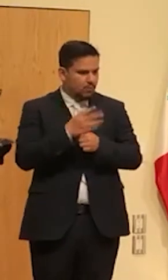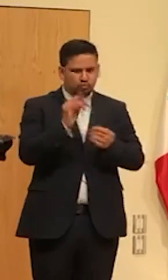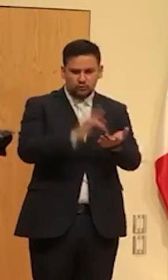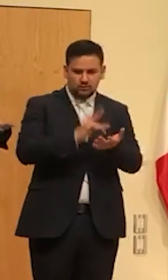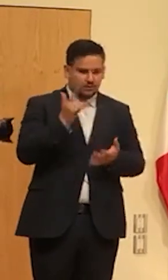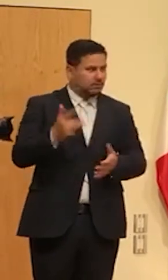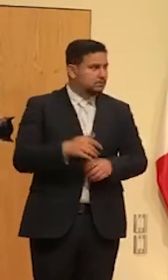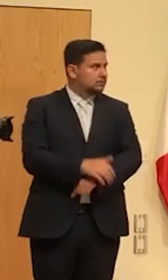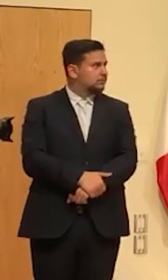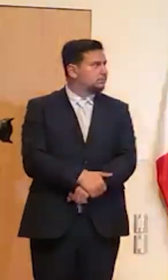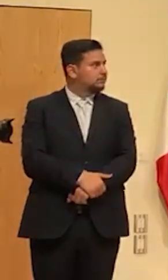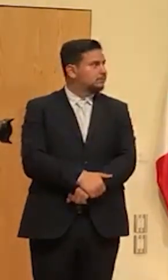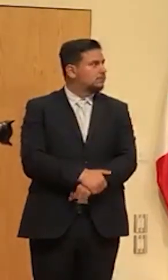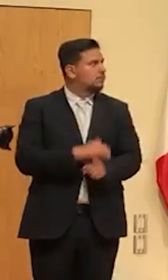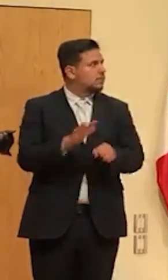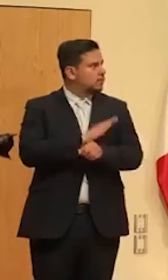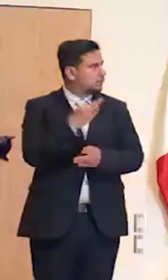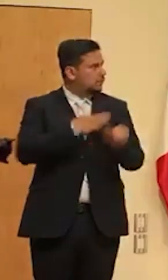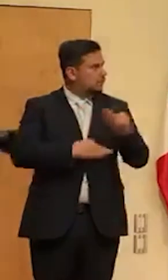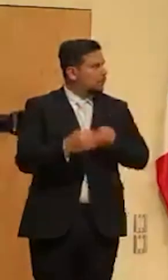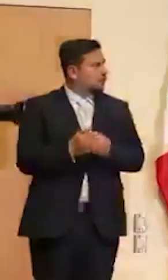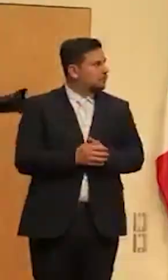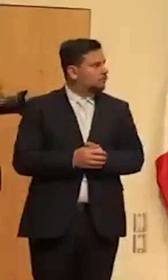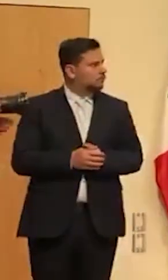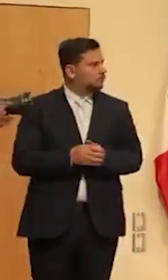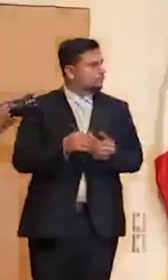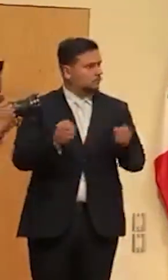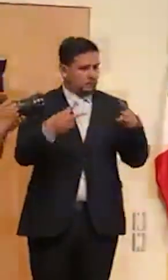Muchas gracias por todo.